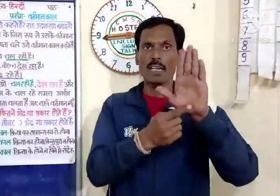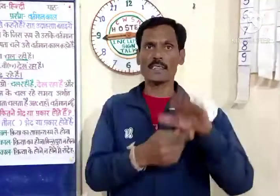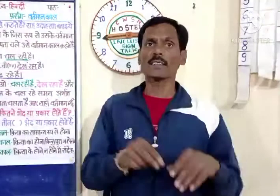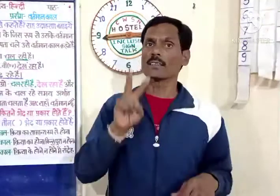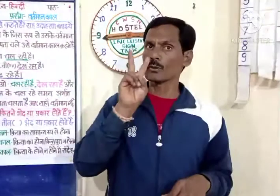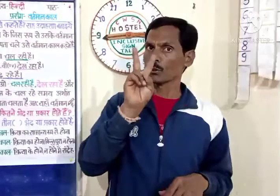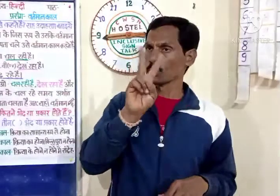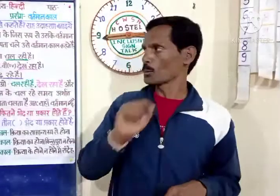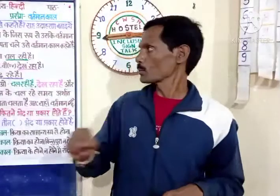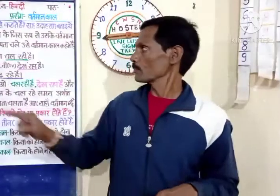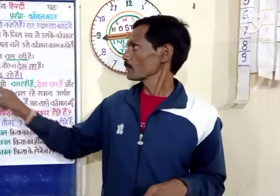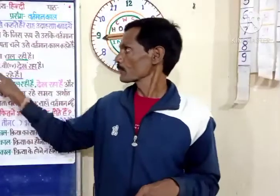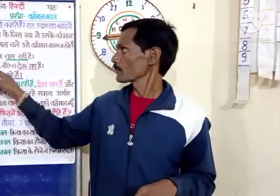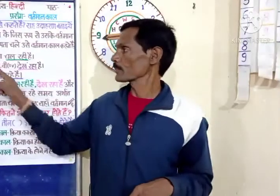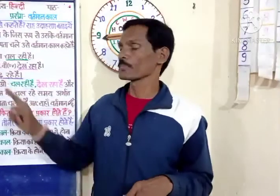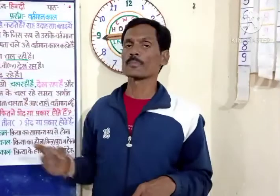उदाहरण 2,